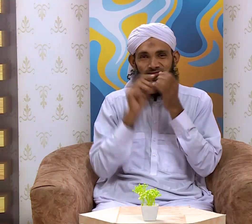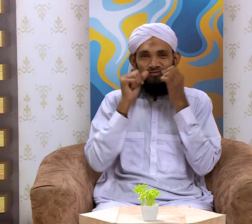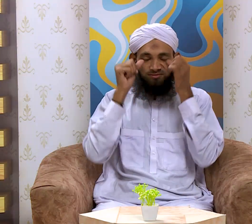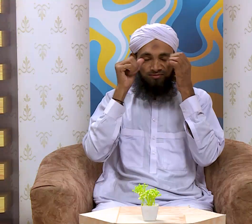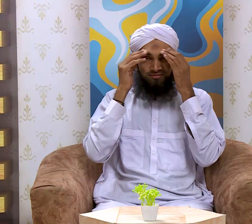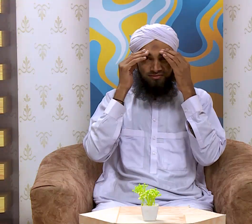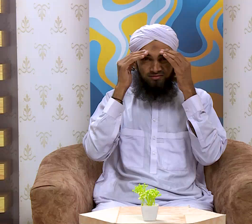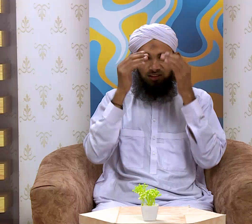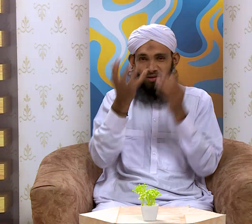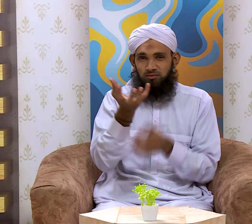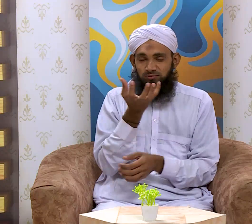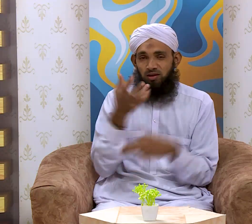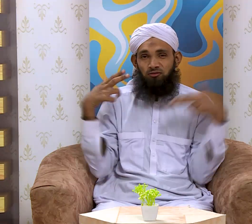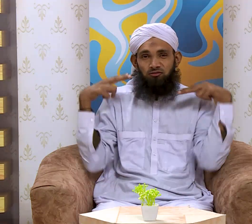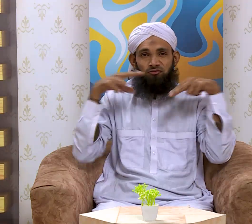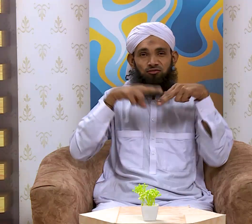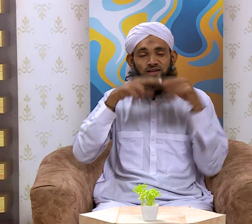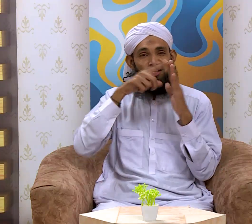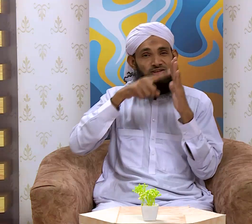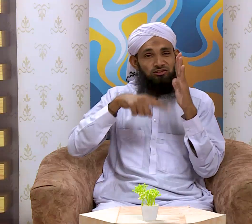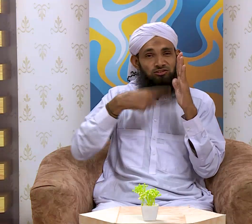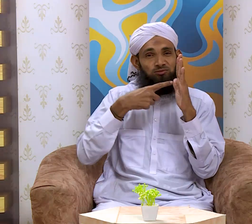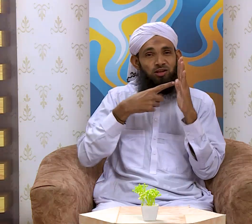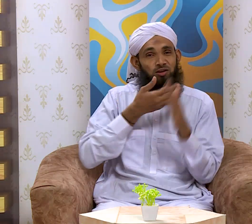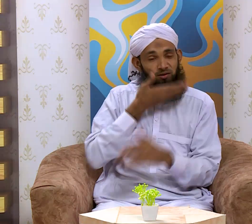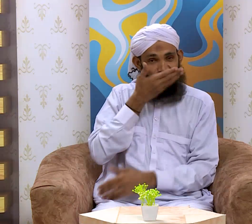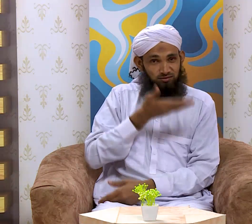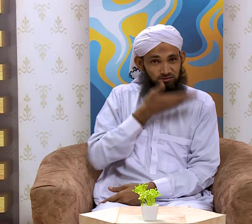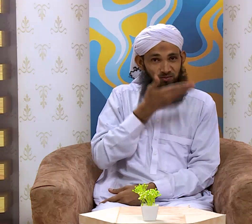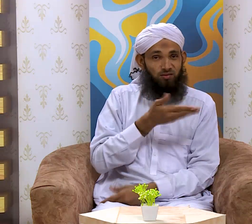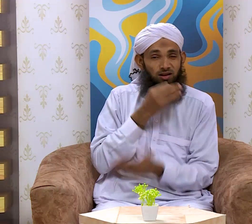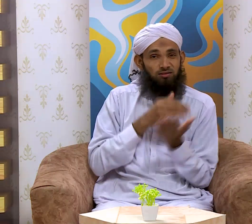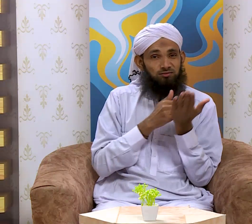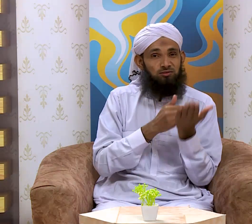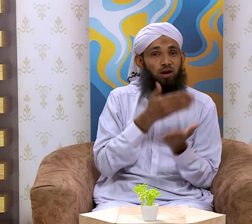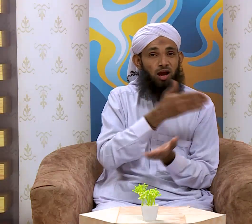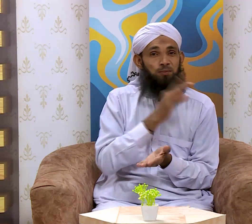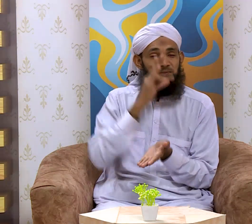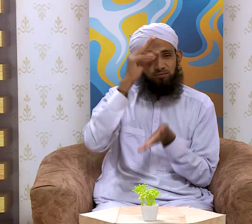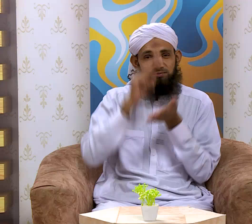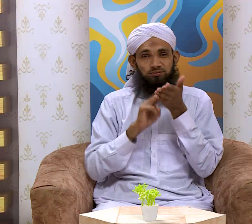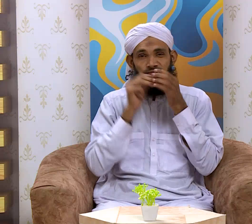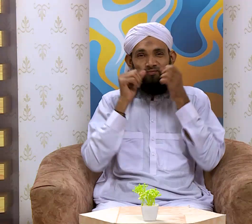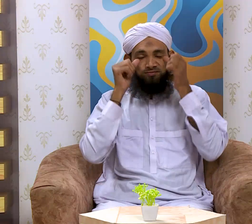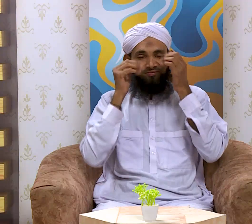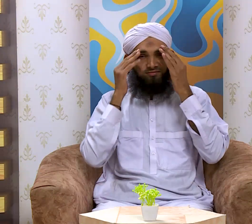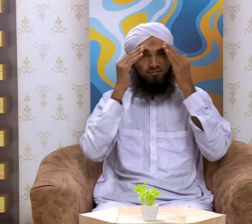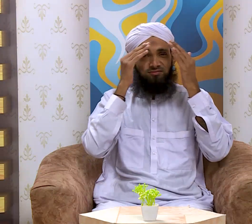کر حضرت جبریل امین علیہ السلام نے کہا کہ آپ صلی اللہ علیہ وآلہ وصحبہ وسلم نے فطرت